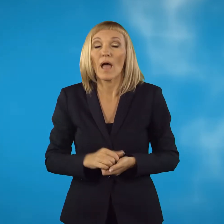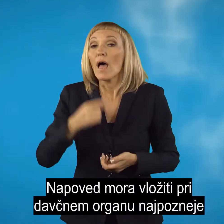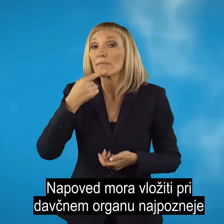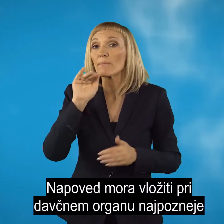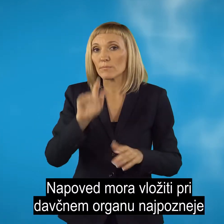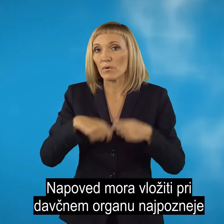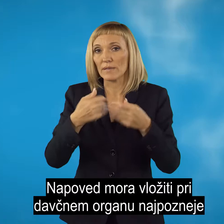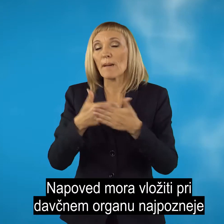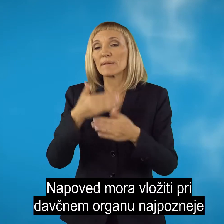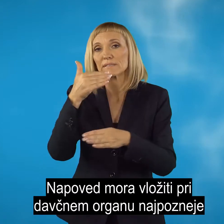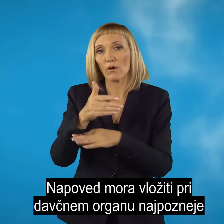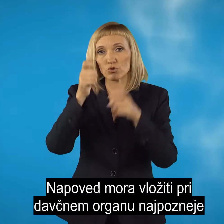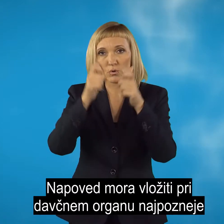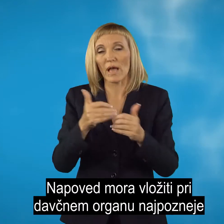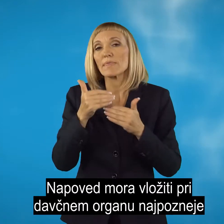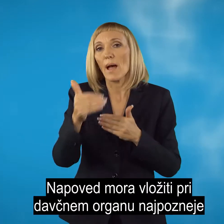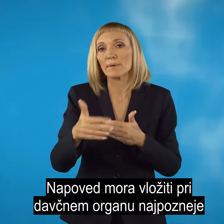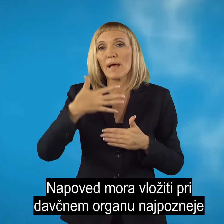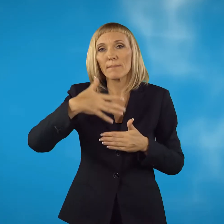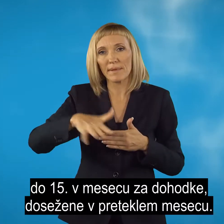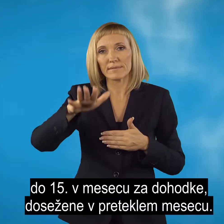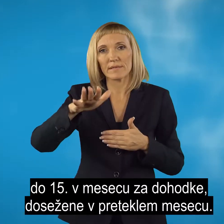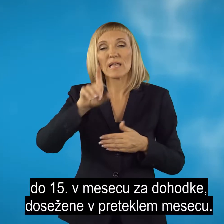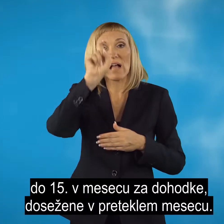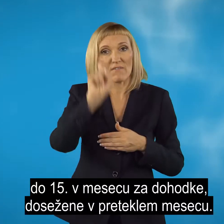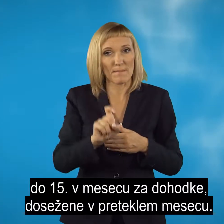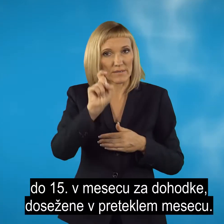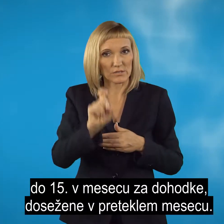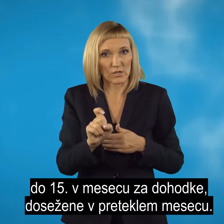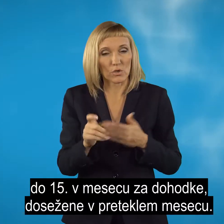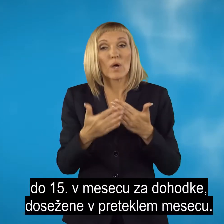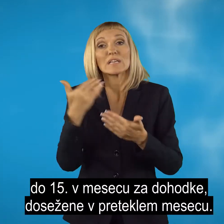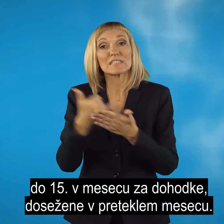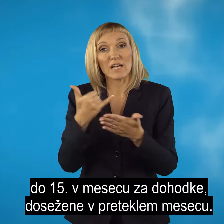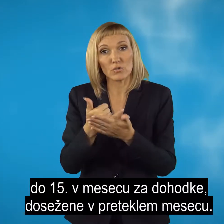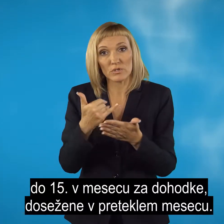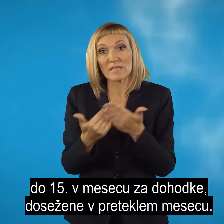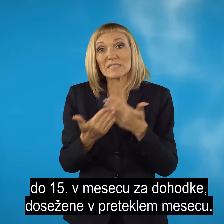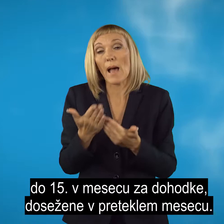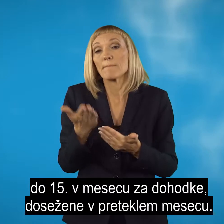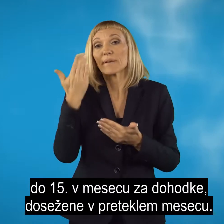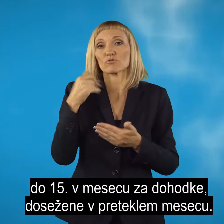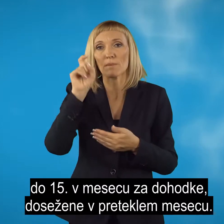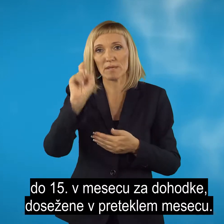Napoved mora vložiti pri davčnem organu najpozneje do 15. v mesecu za dohodke dosežene v preteklem mesecu.